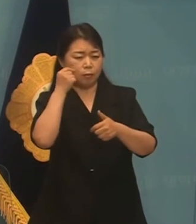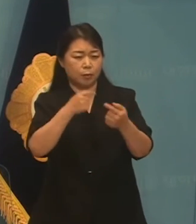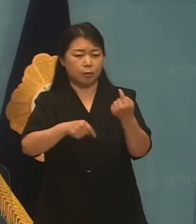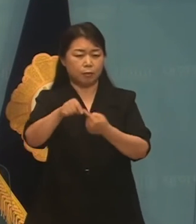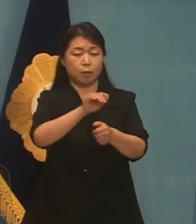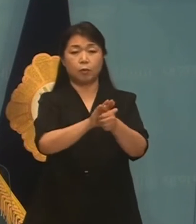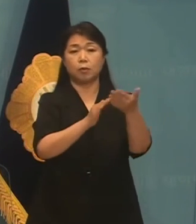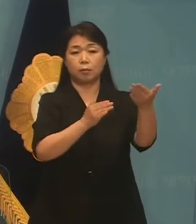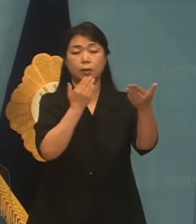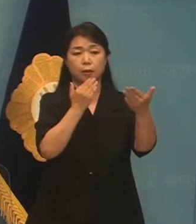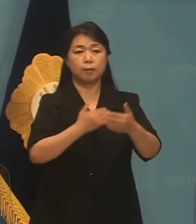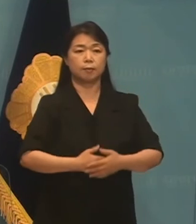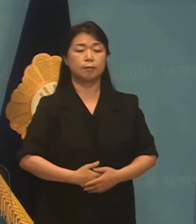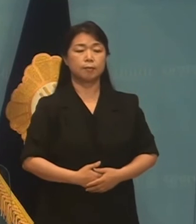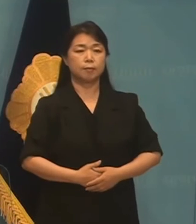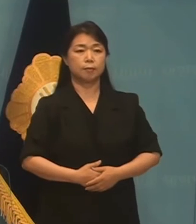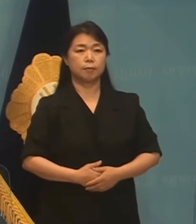것입니다.